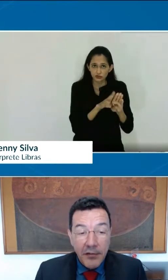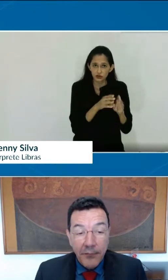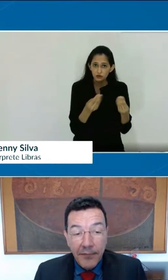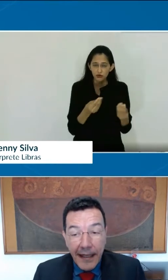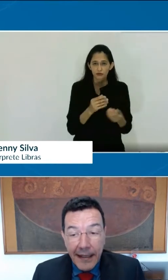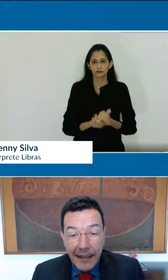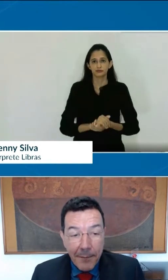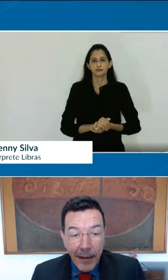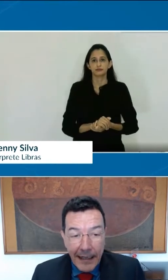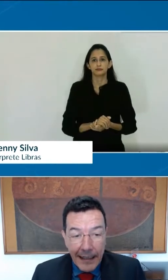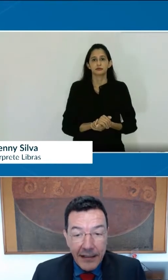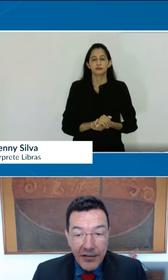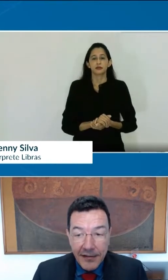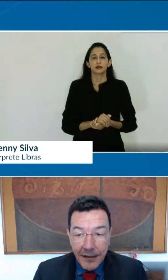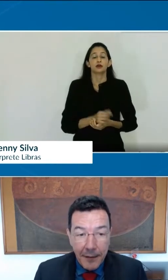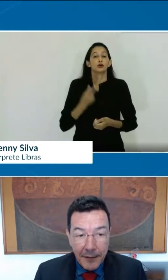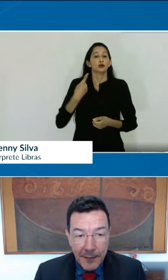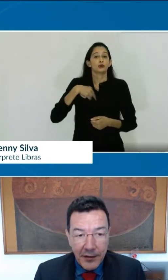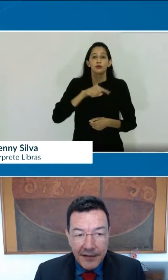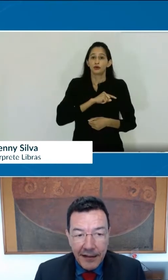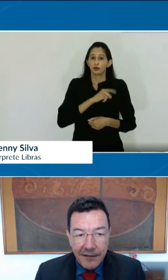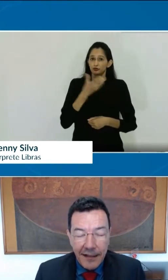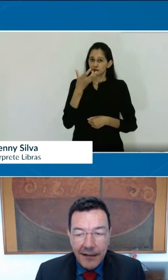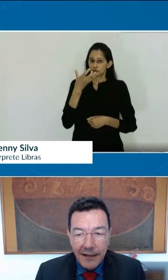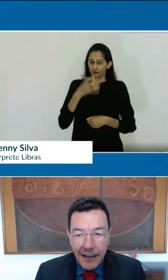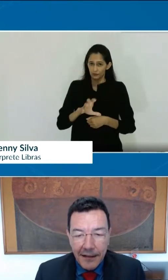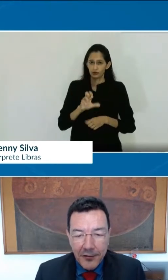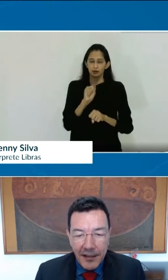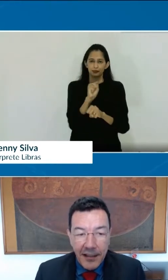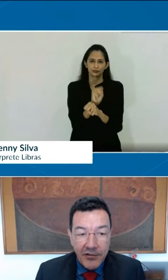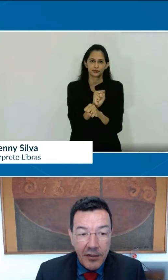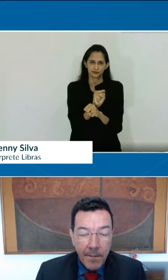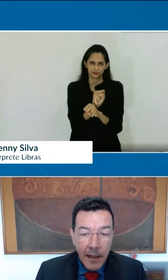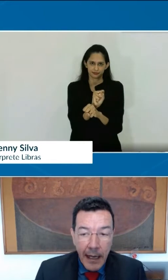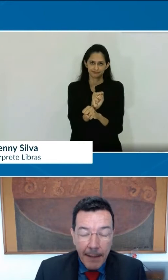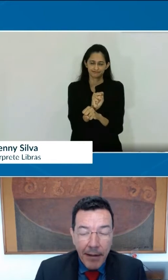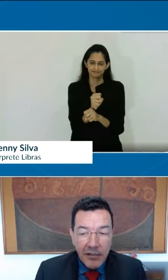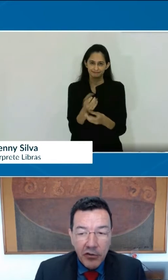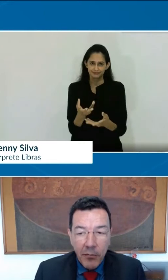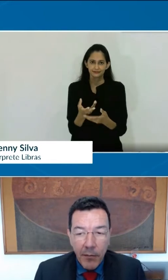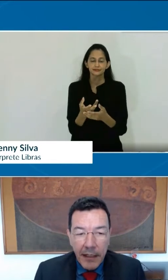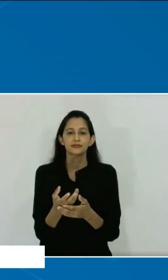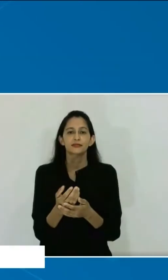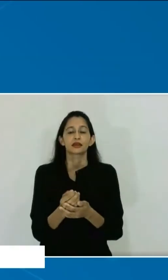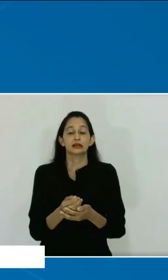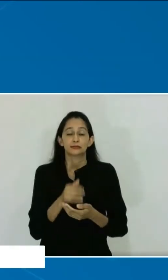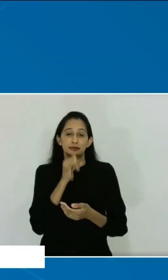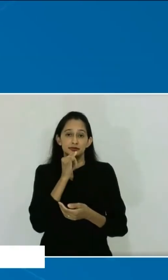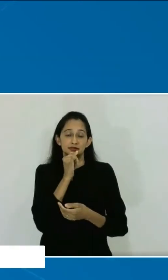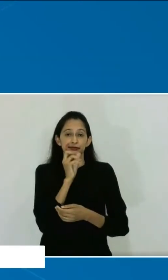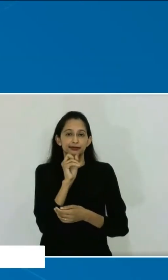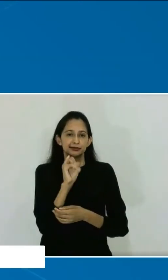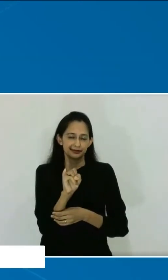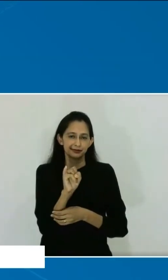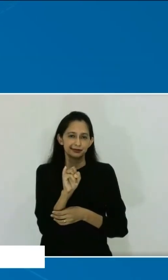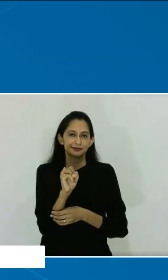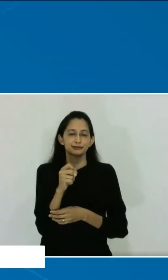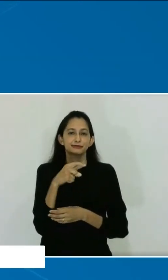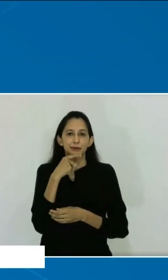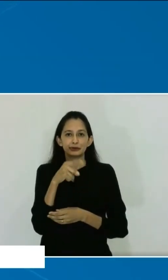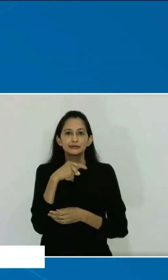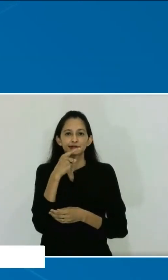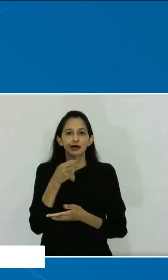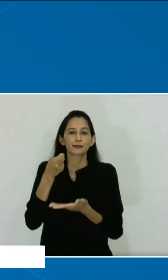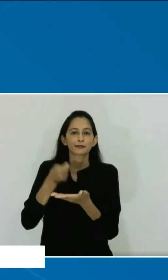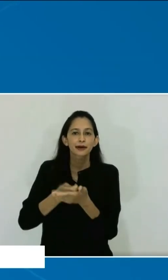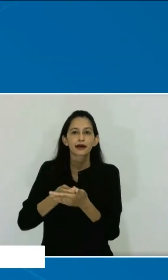não que a gente vai querer parar, Letícia. Sim. As pessoas têm que entender o seguinte: a partir do momento que eu não conseguir pagar